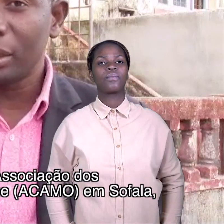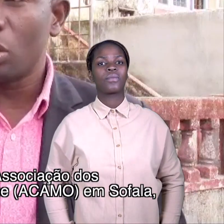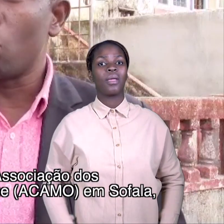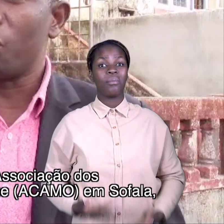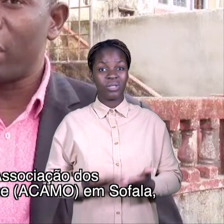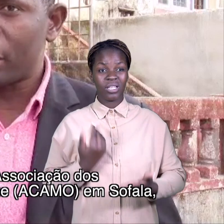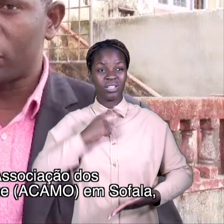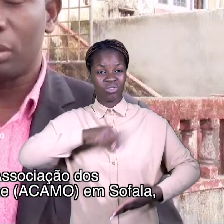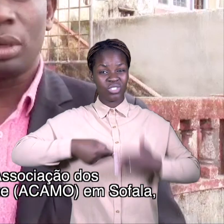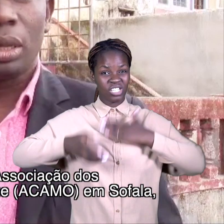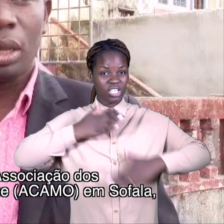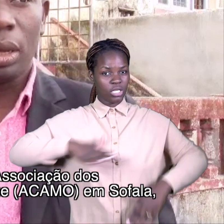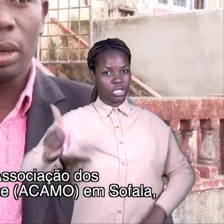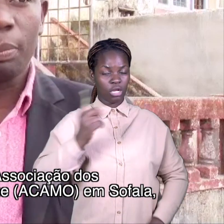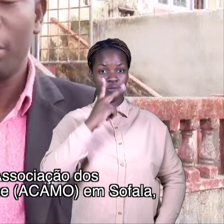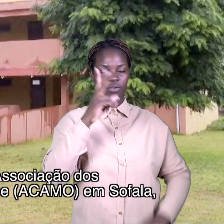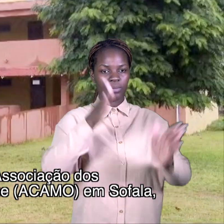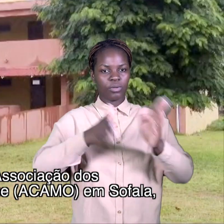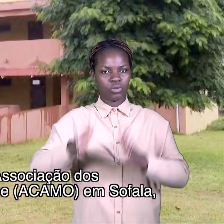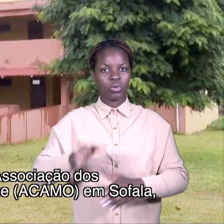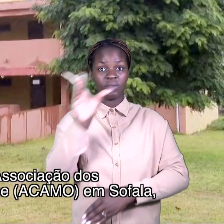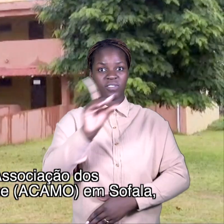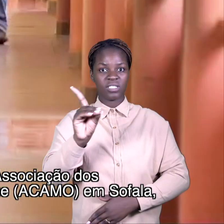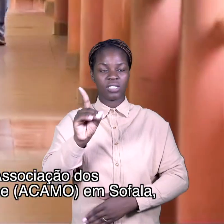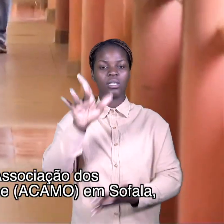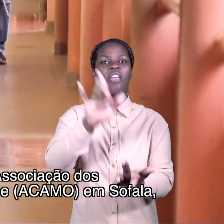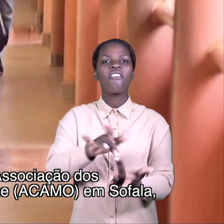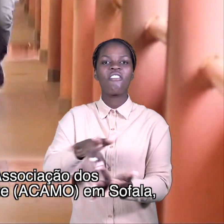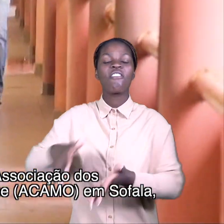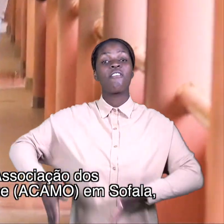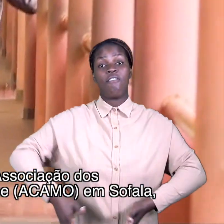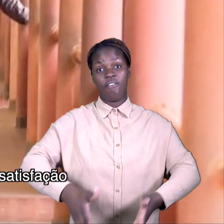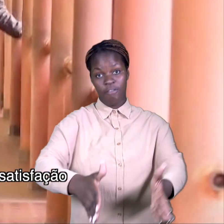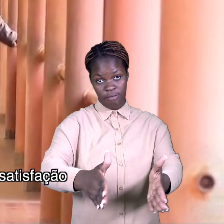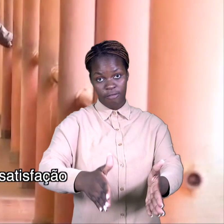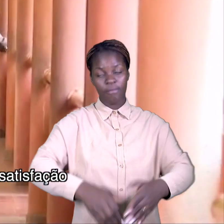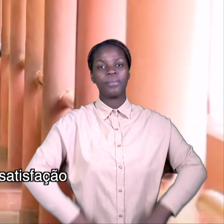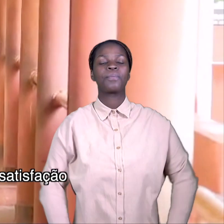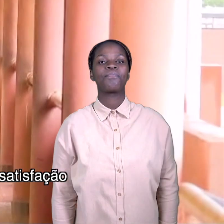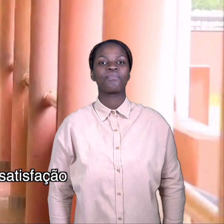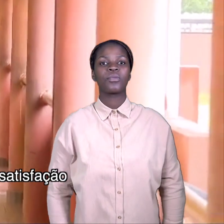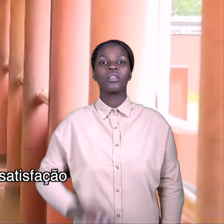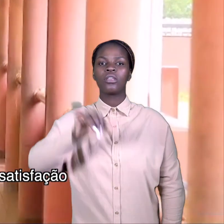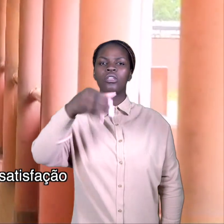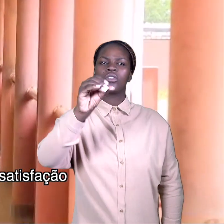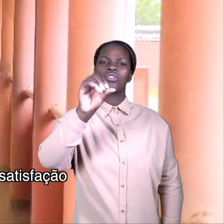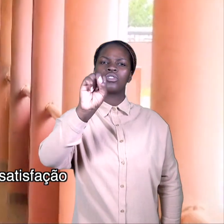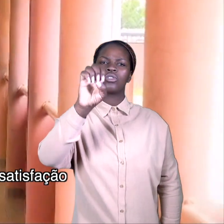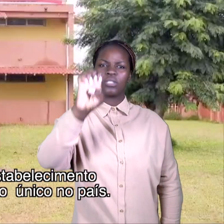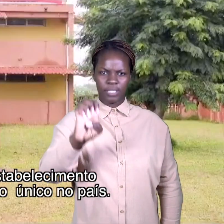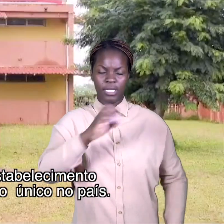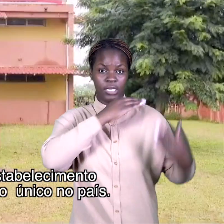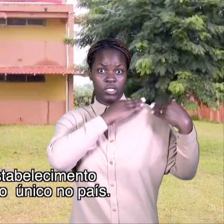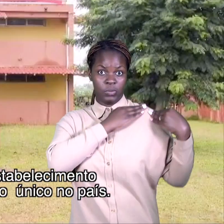Salifo, delegado da Associação dos Cegos e Amblíopes de Moçambique, ACAMO, em Sofala, não escondeu a sua